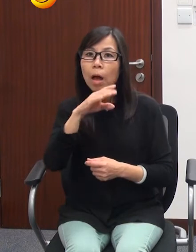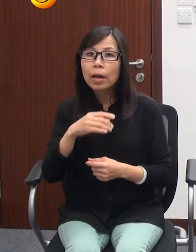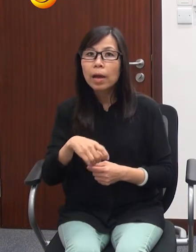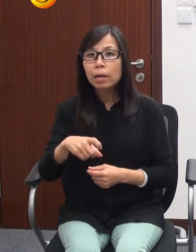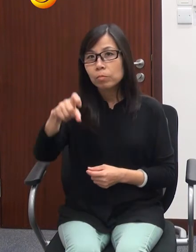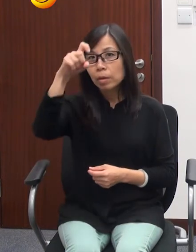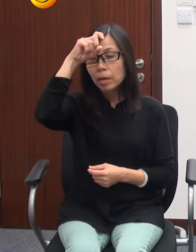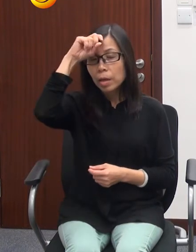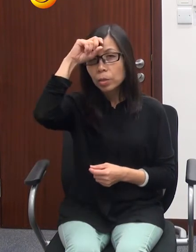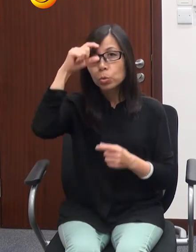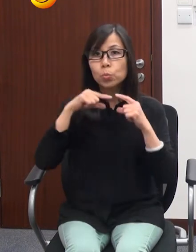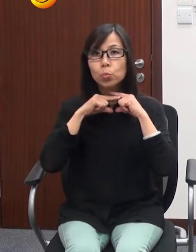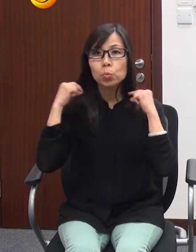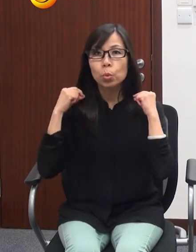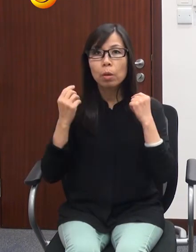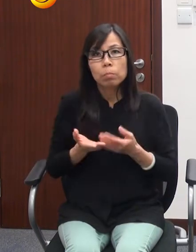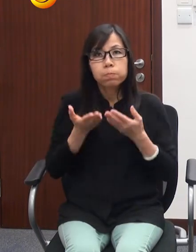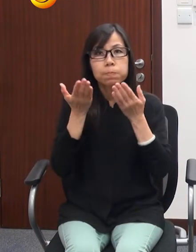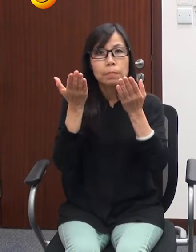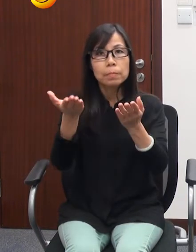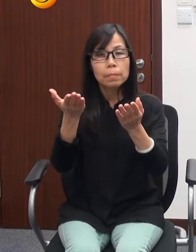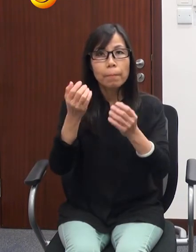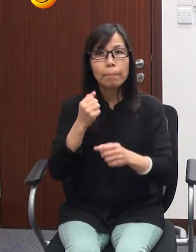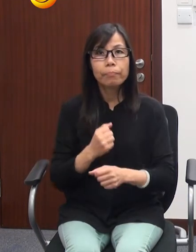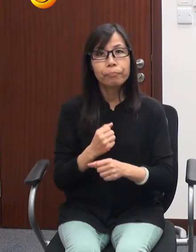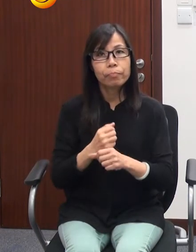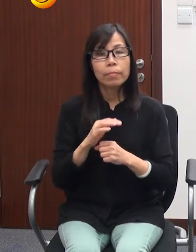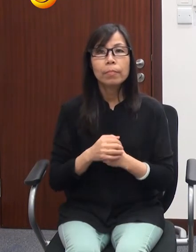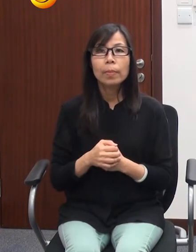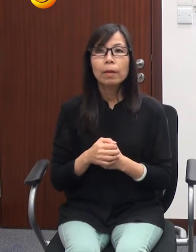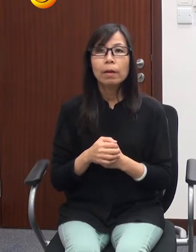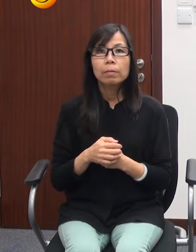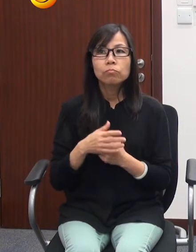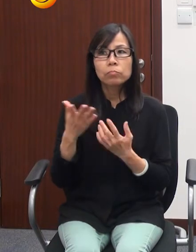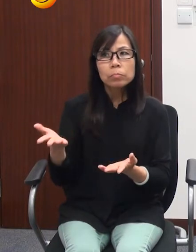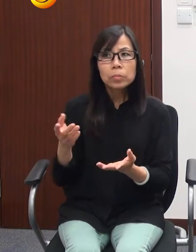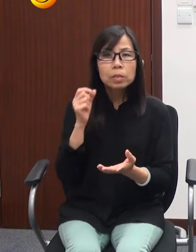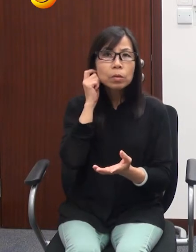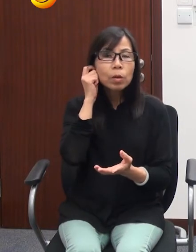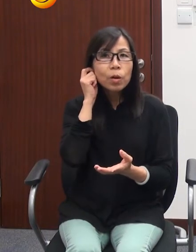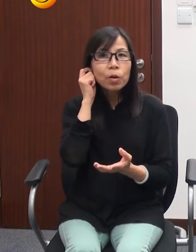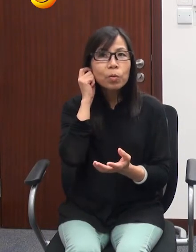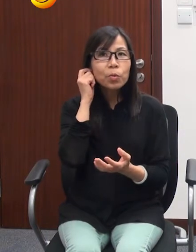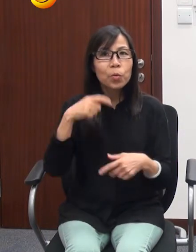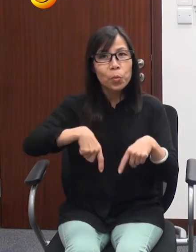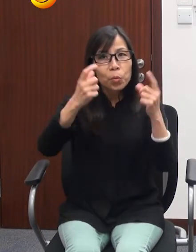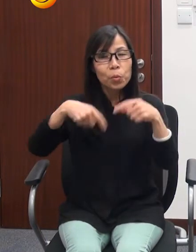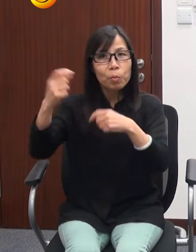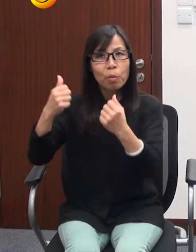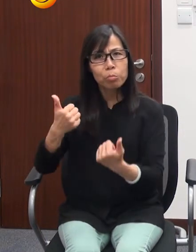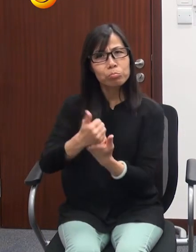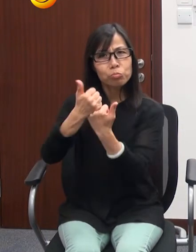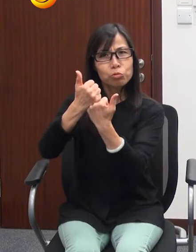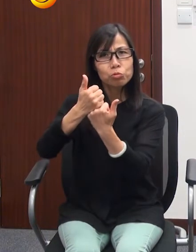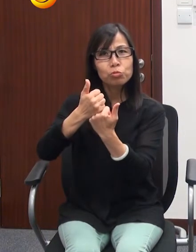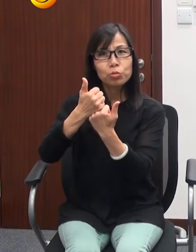胎的貢獻啦，咁樣咁啊，咁多個人真係林鄭月娥好似真係好中意撐人喎，佢又撐過麥齊光，又撐